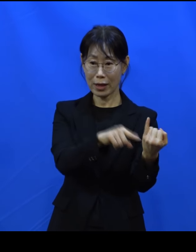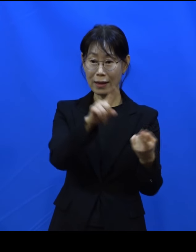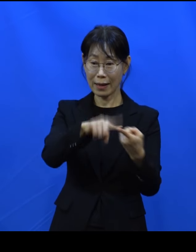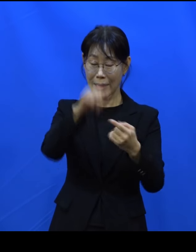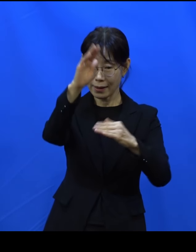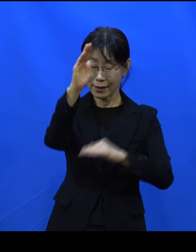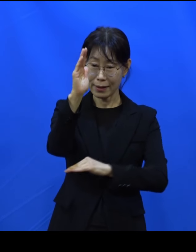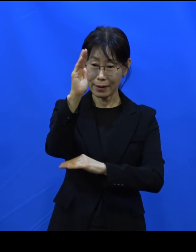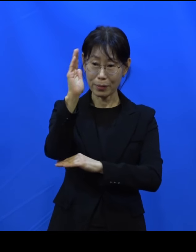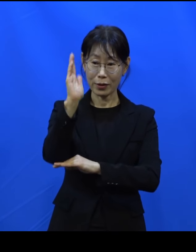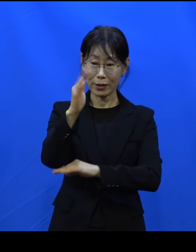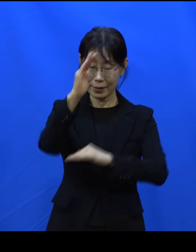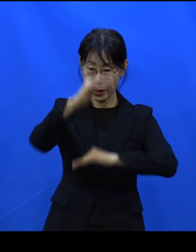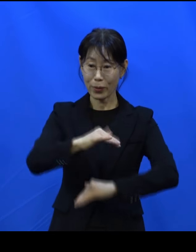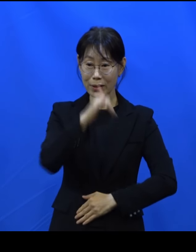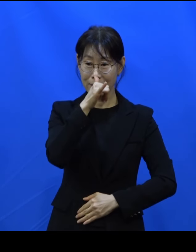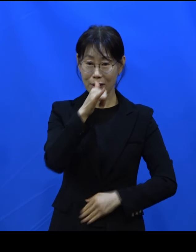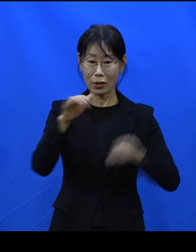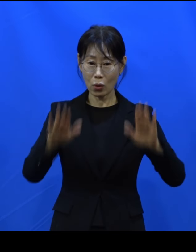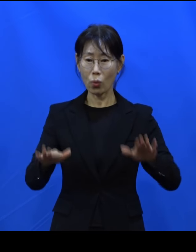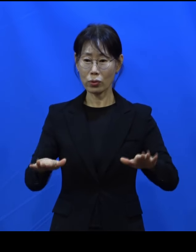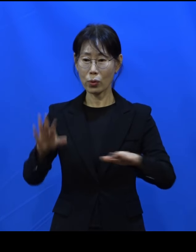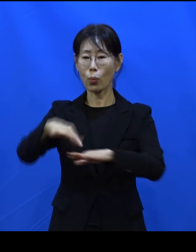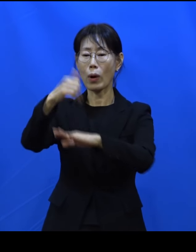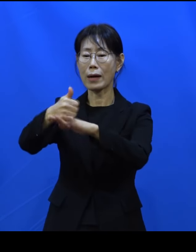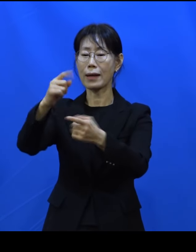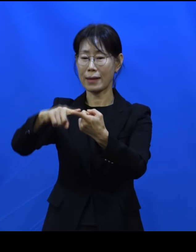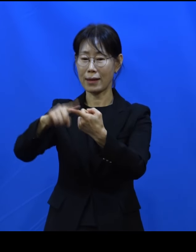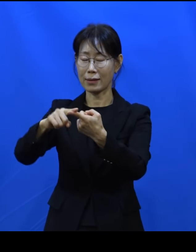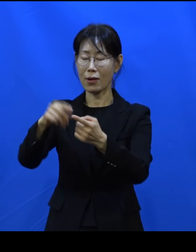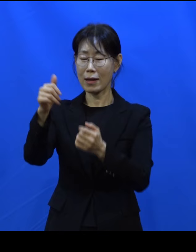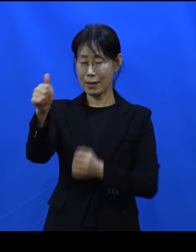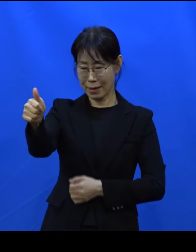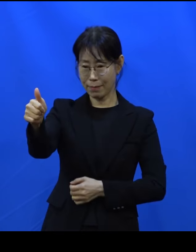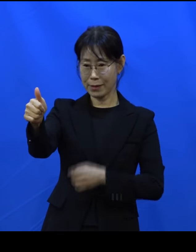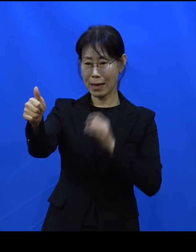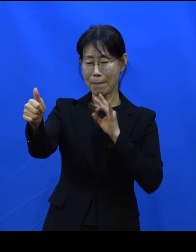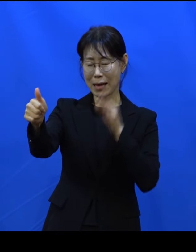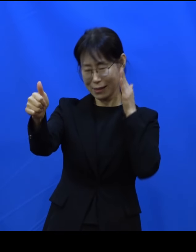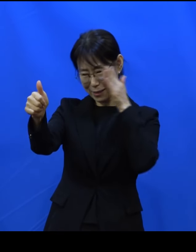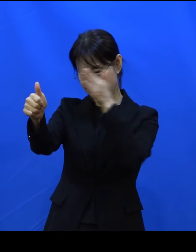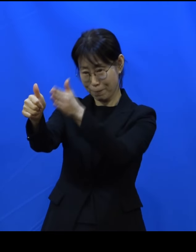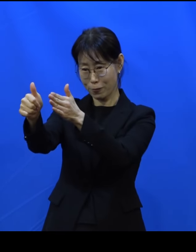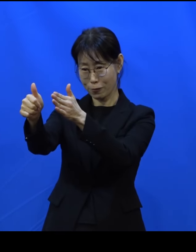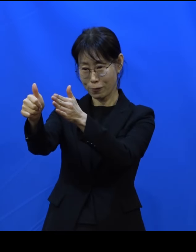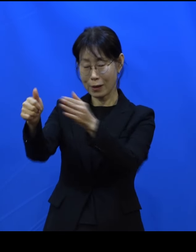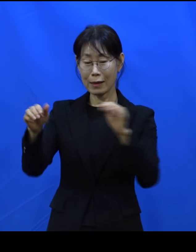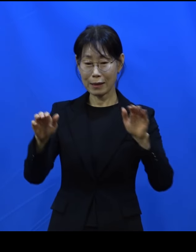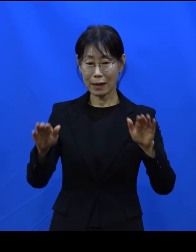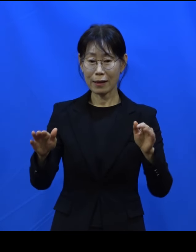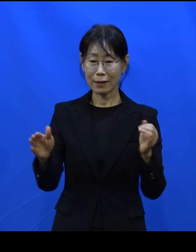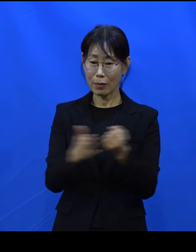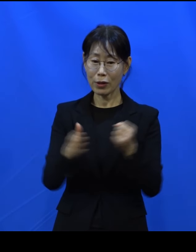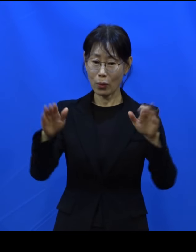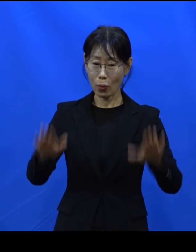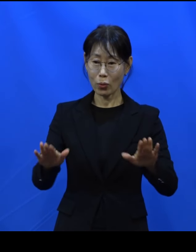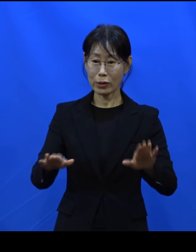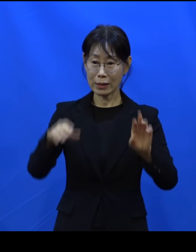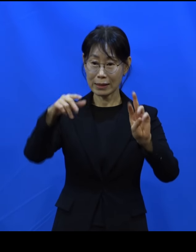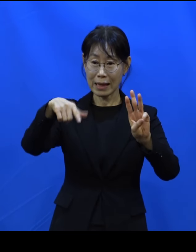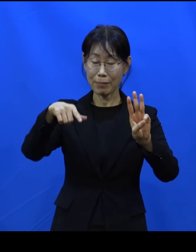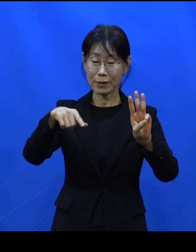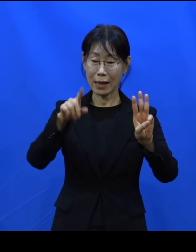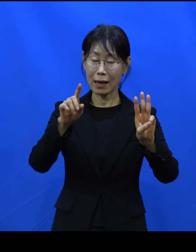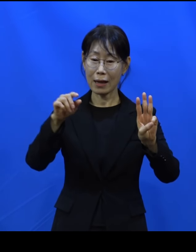건. 그러니까 뭘 의미하느냐면 모든 시선이 왕에게 집중되어 있다는 거예요. 솔로몬